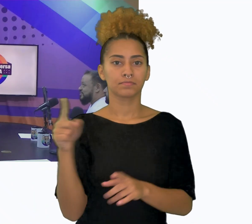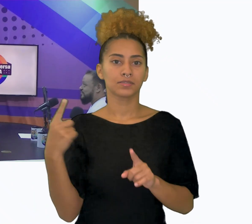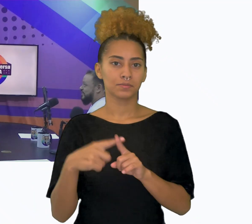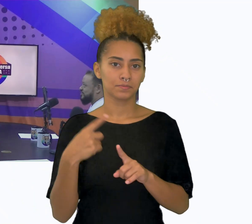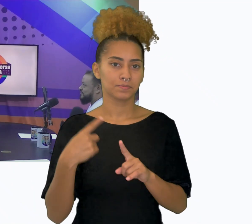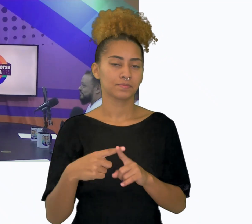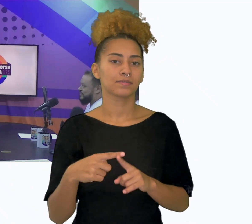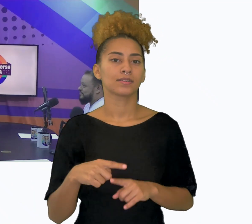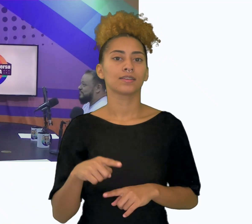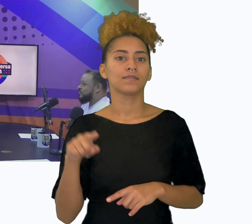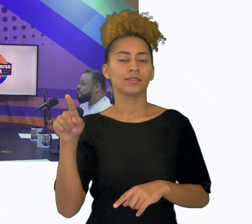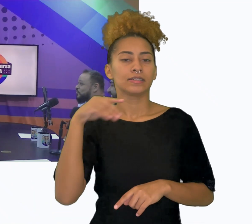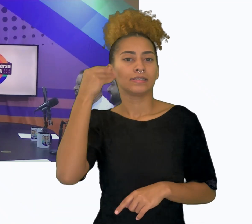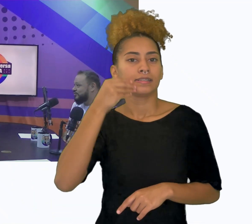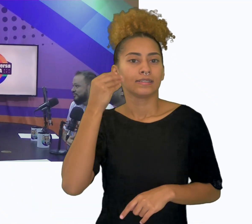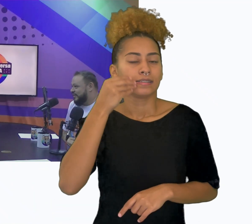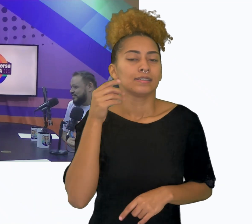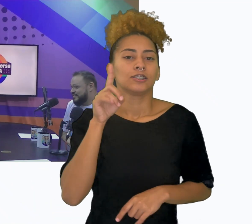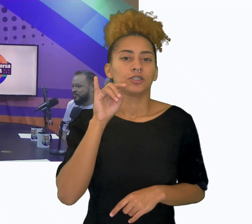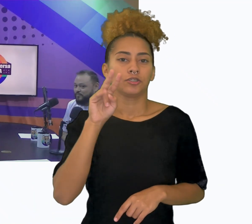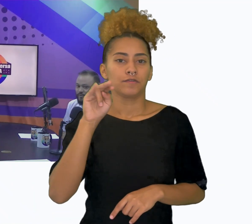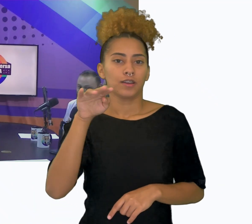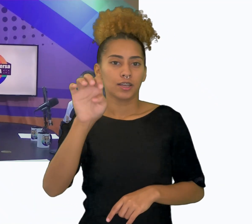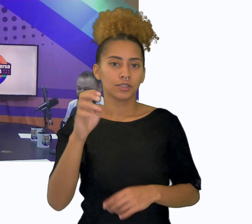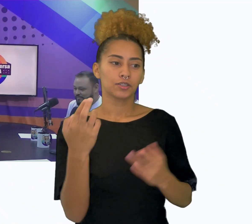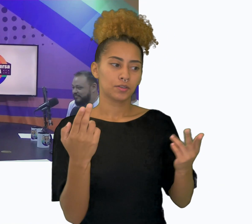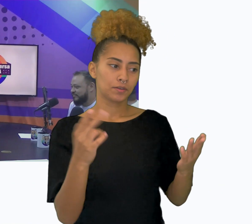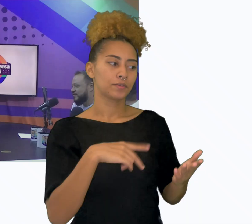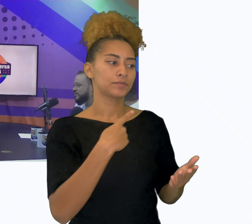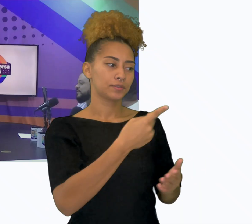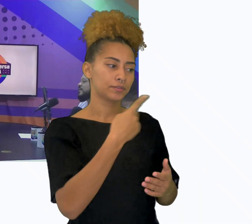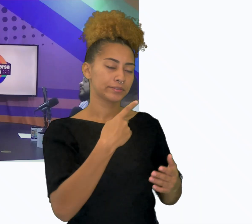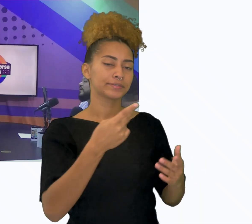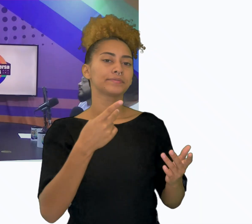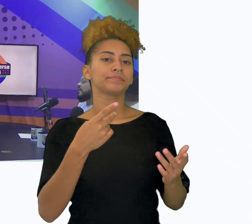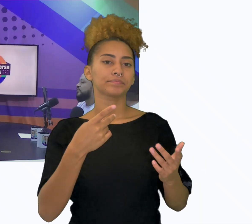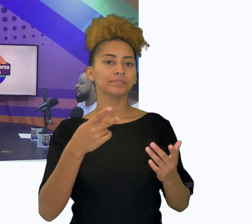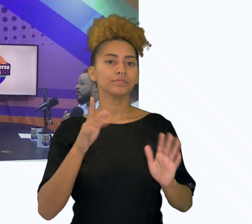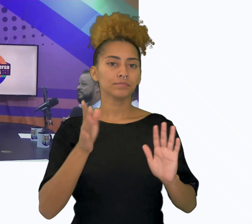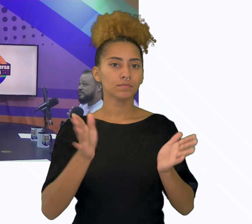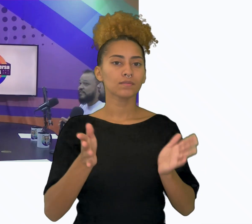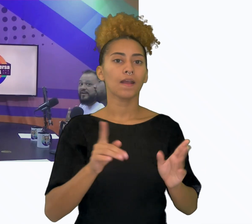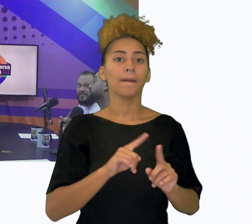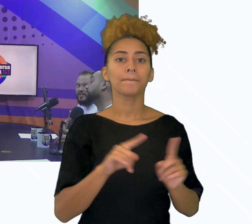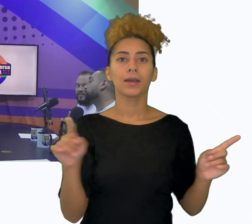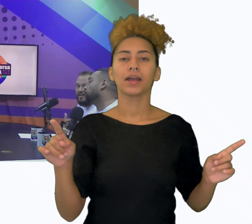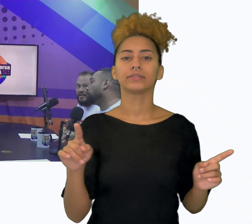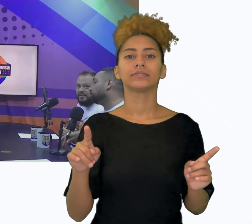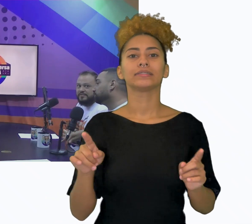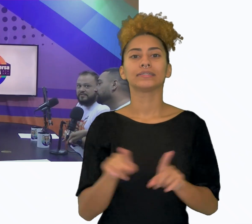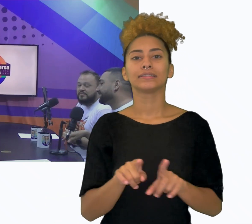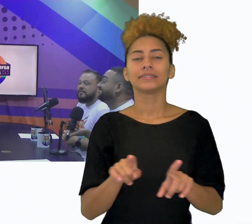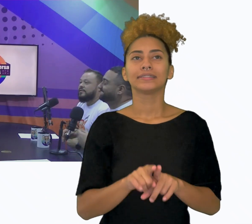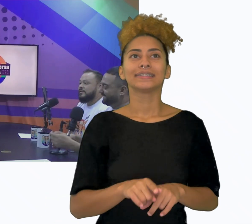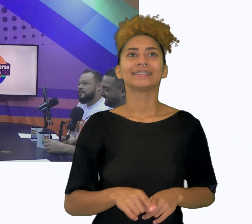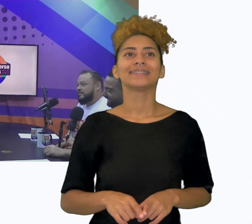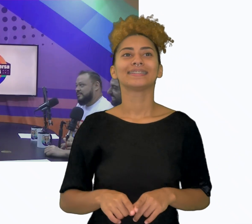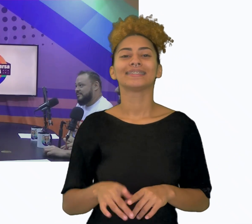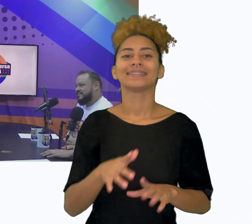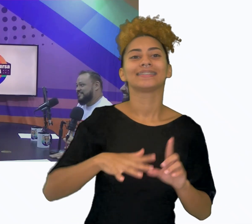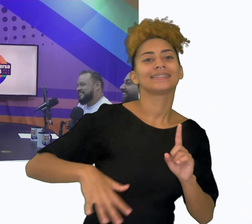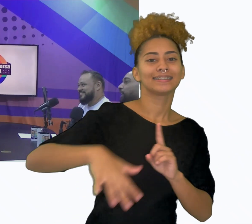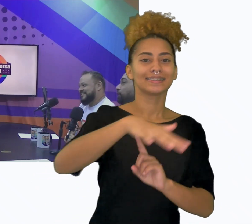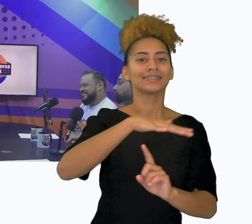assim, vocês viveram muito a Divine, assim como a gente também viveu. De Mas formas viveram também os diferentes até. entornos.